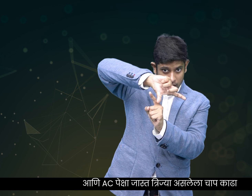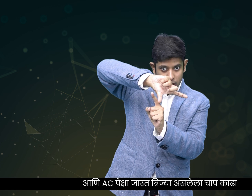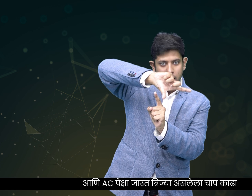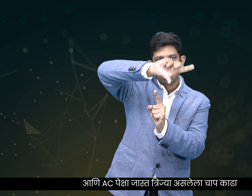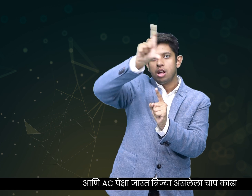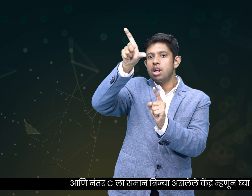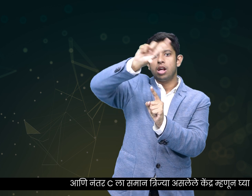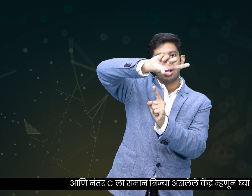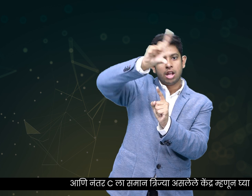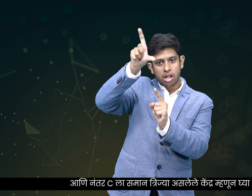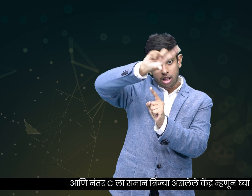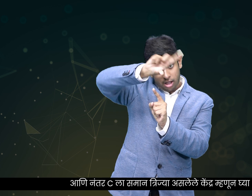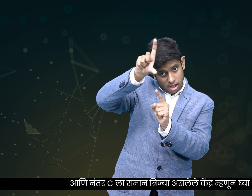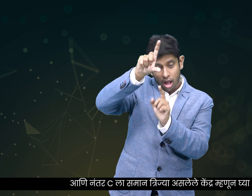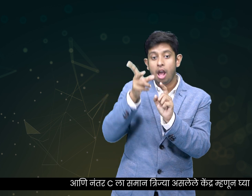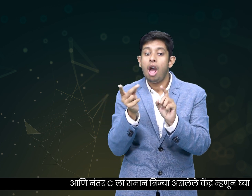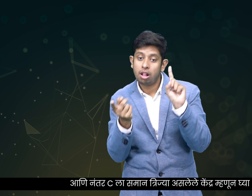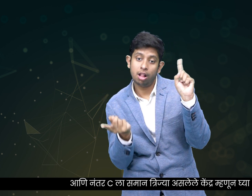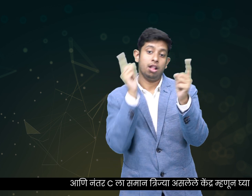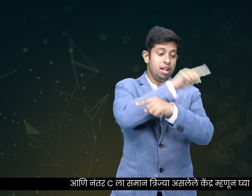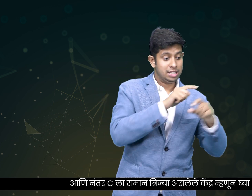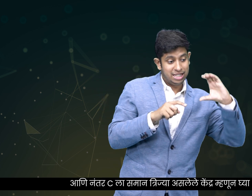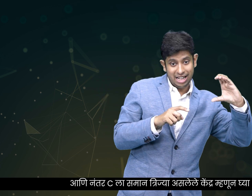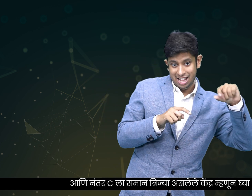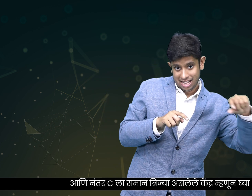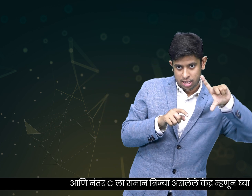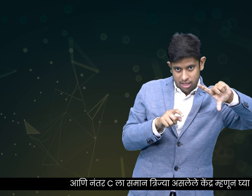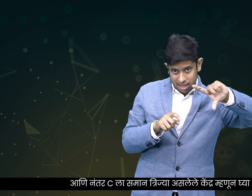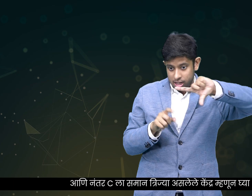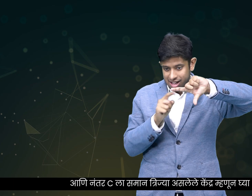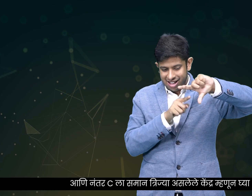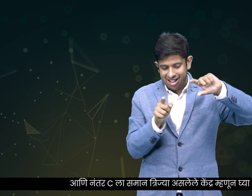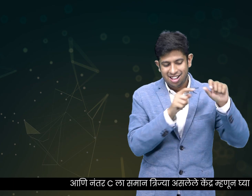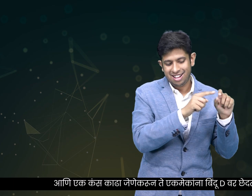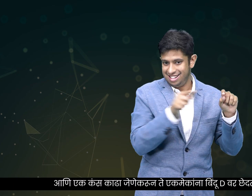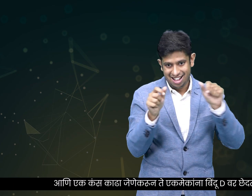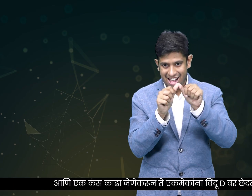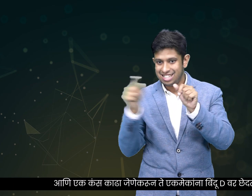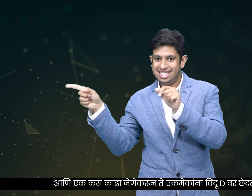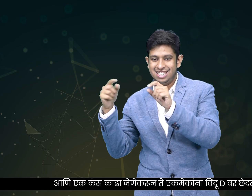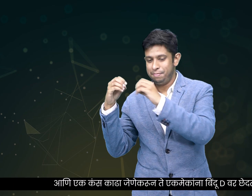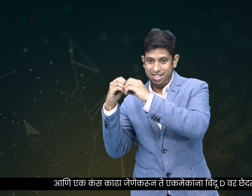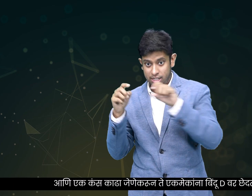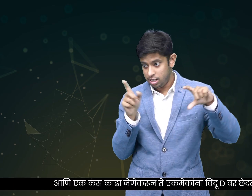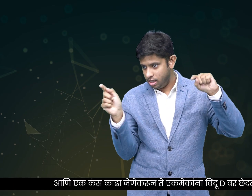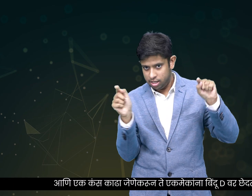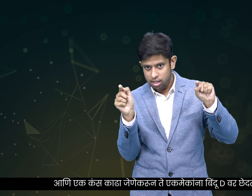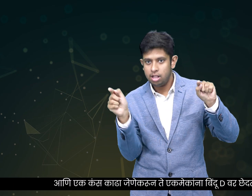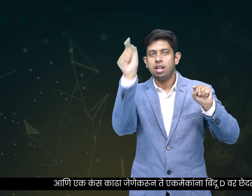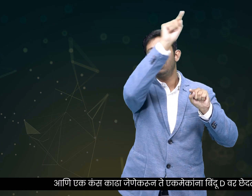चाप काढा आणि नंतर C ला समान त्रिज्या असलेल्या केंद्र म्हणून घ्या आणि एक कंस काढा जेणेकरून ते